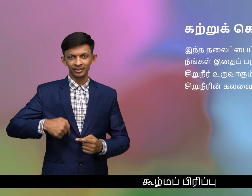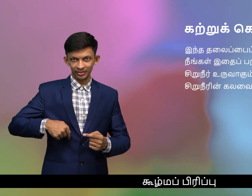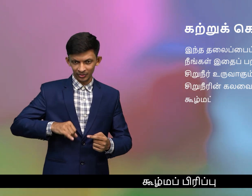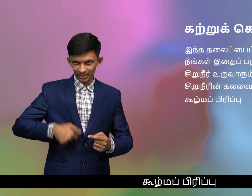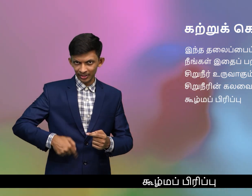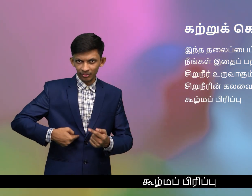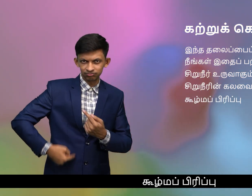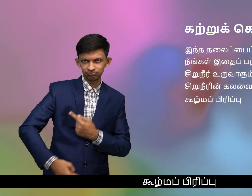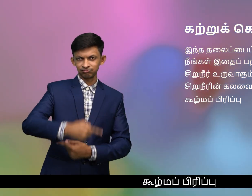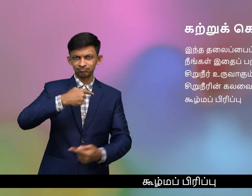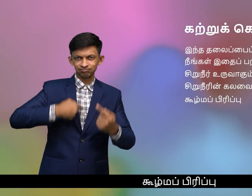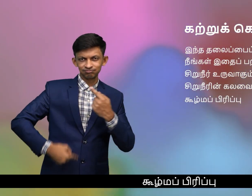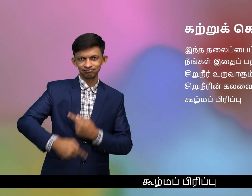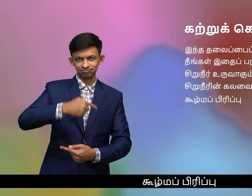கூழ்மப் பிரிப்பு,